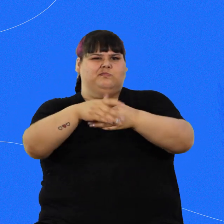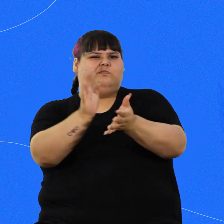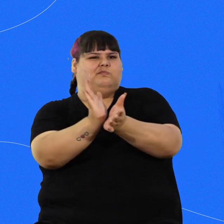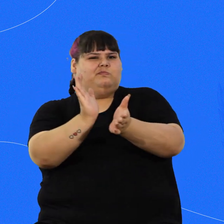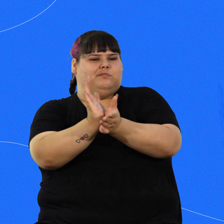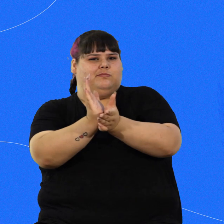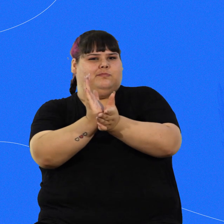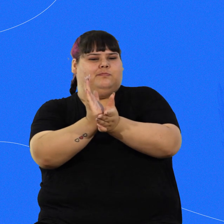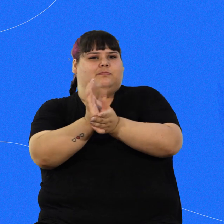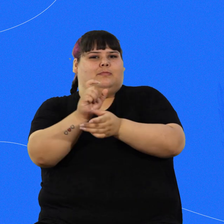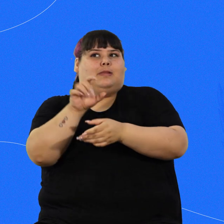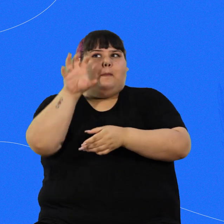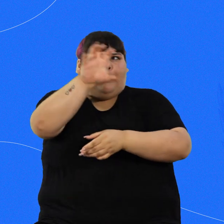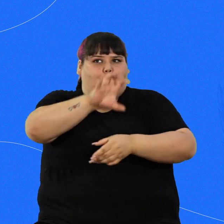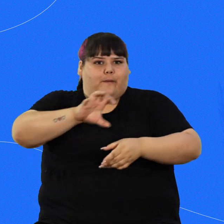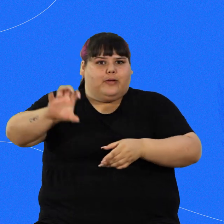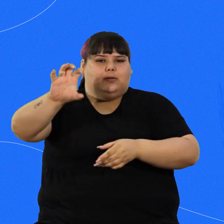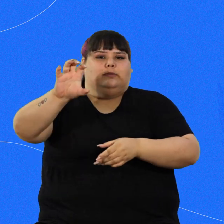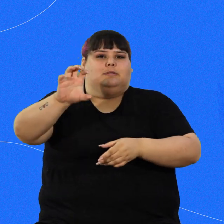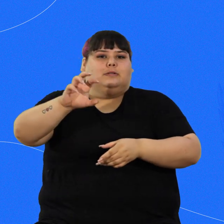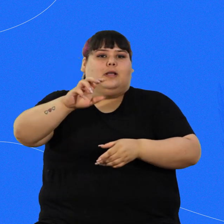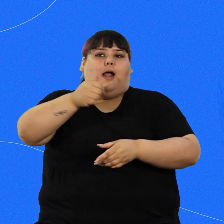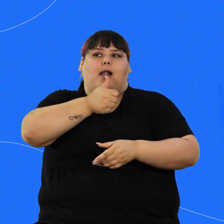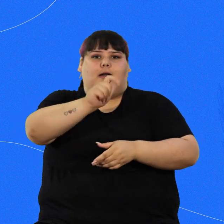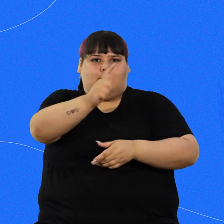el hermanamiento de las Provincias Unidas del Río de la Plata.